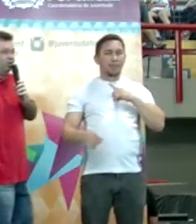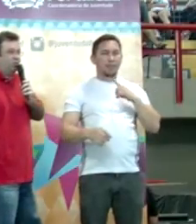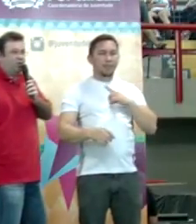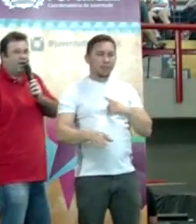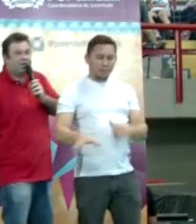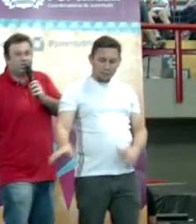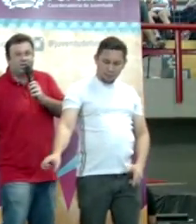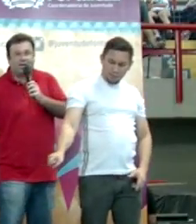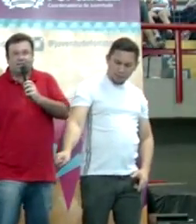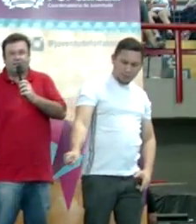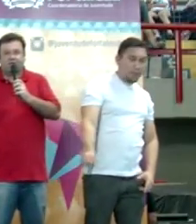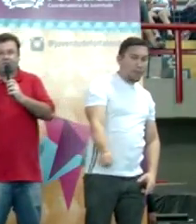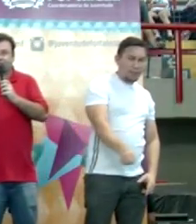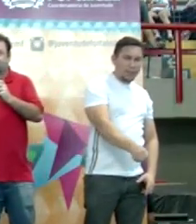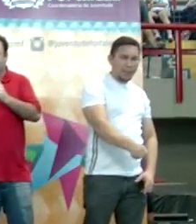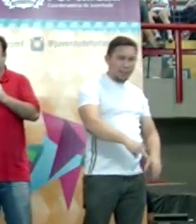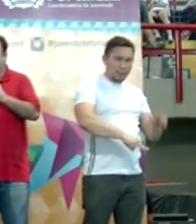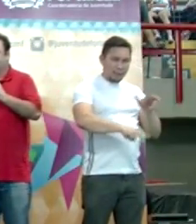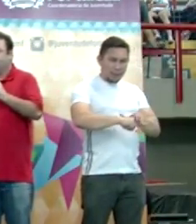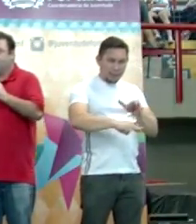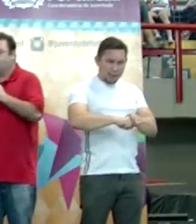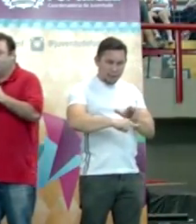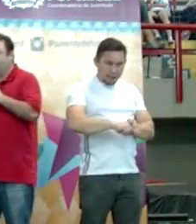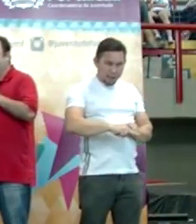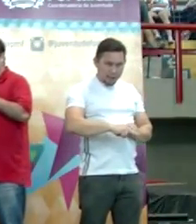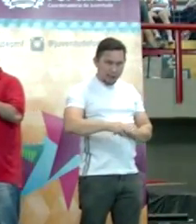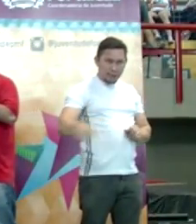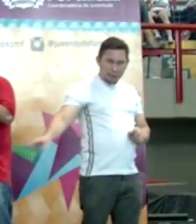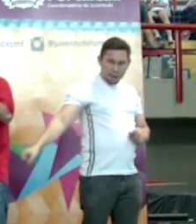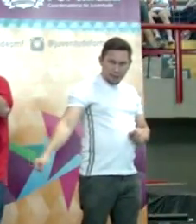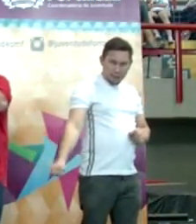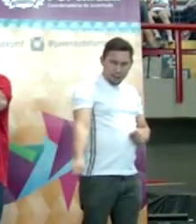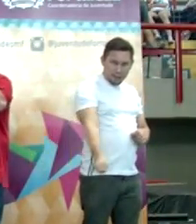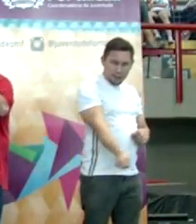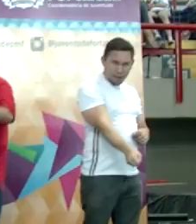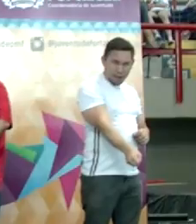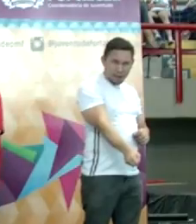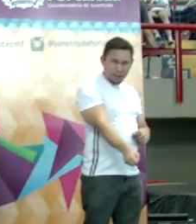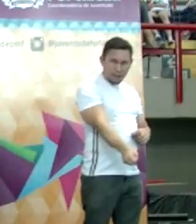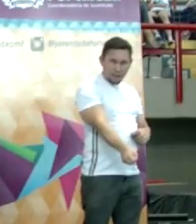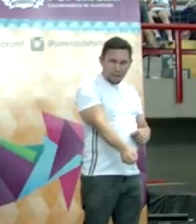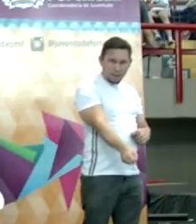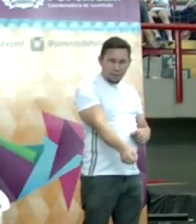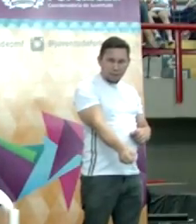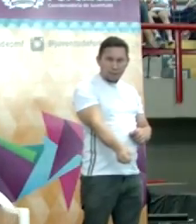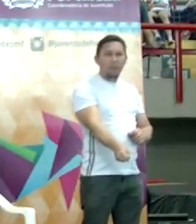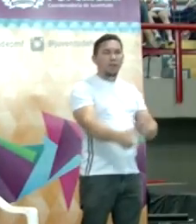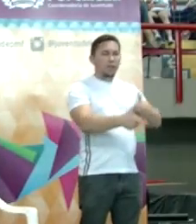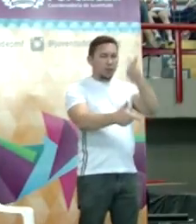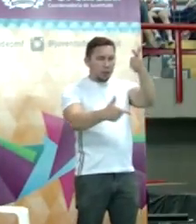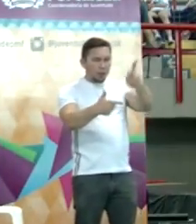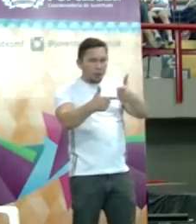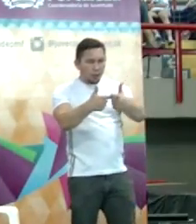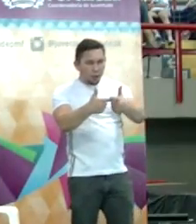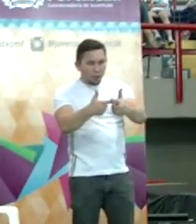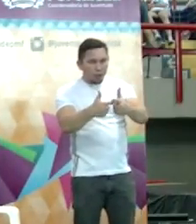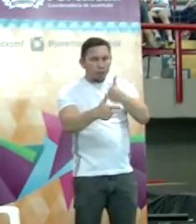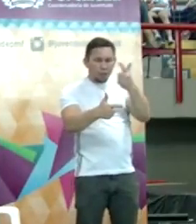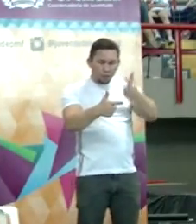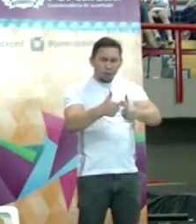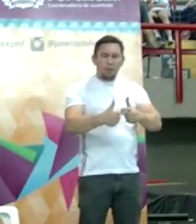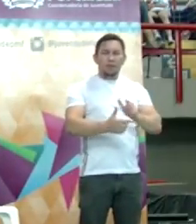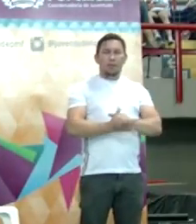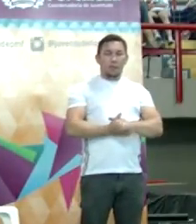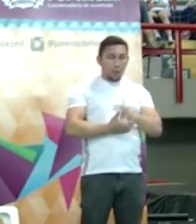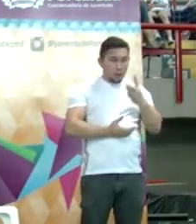Estou ou não arrastando a cadeira? Estou ou não arrastando a cadeira? Estou. Vamos lá, novamente.